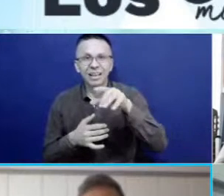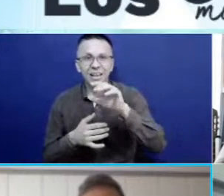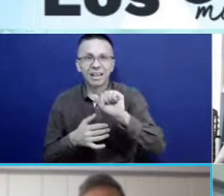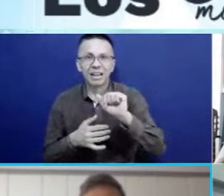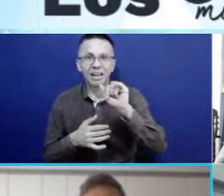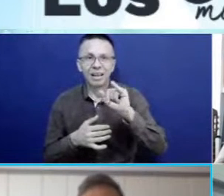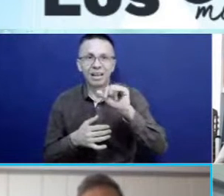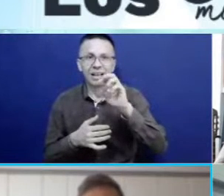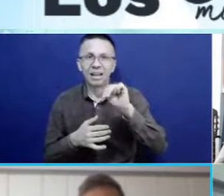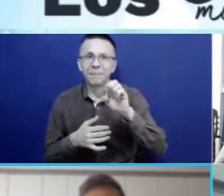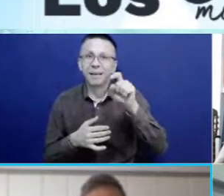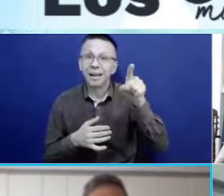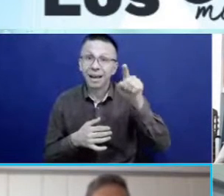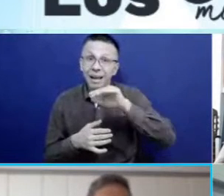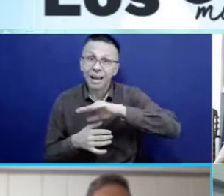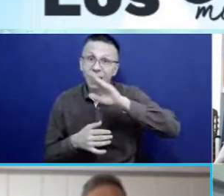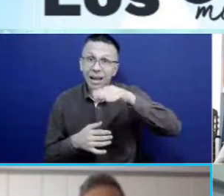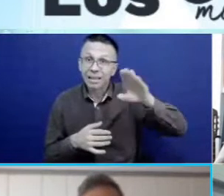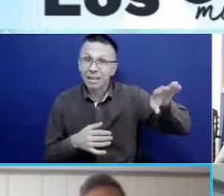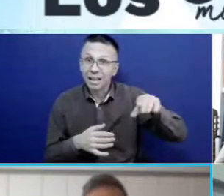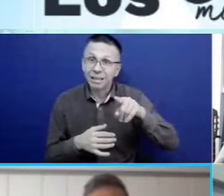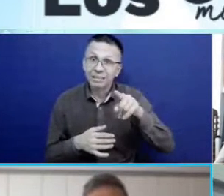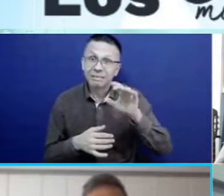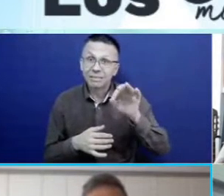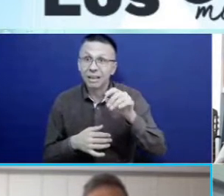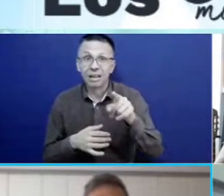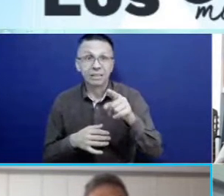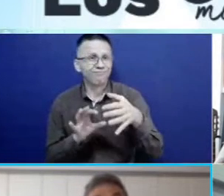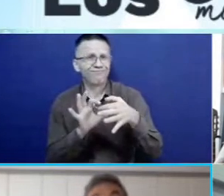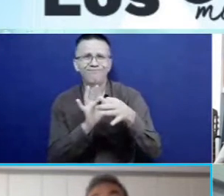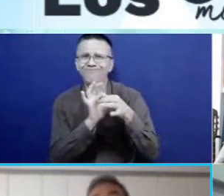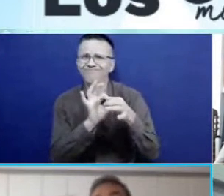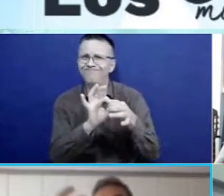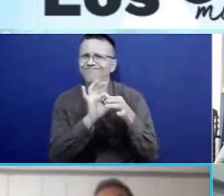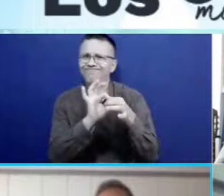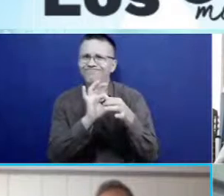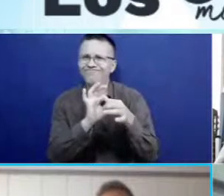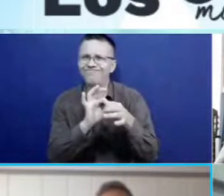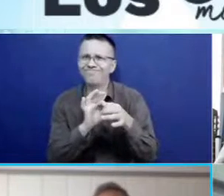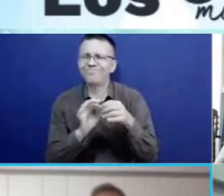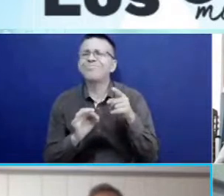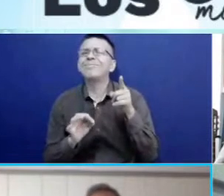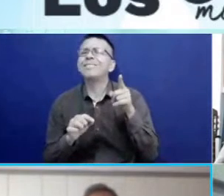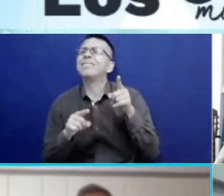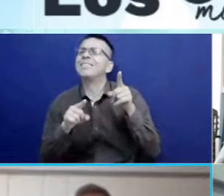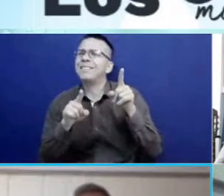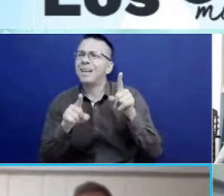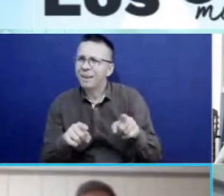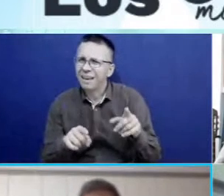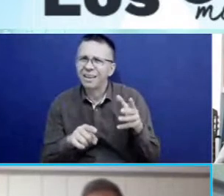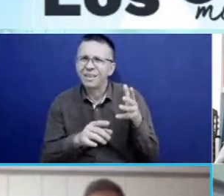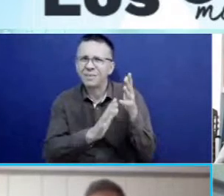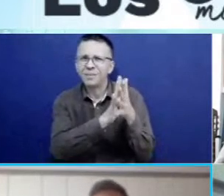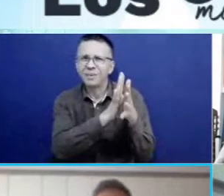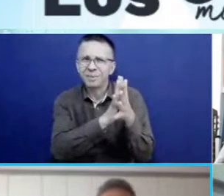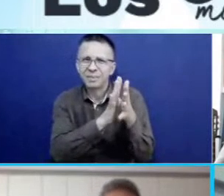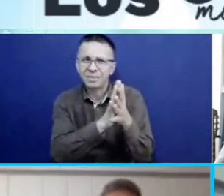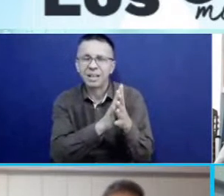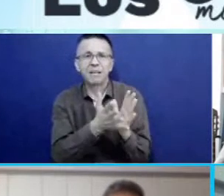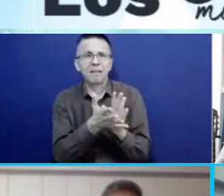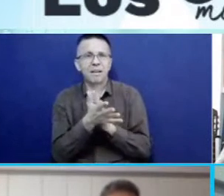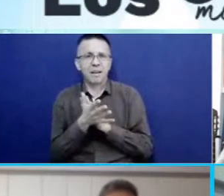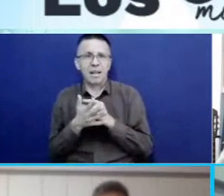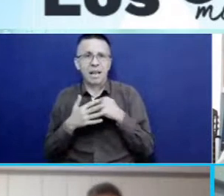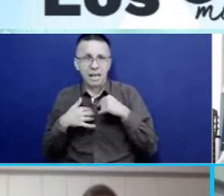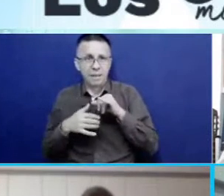mire, Jaime Vargas, allá en el tío que es pilísimo, aliado, tremendo, obviamente a él le han llegado también muchas cosas, obviamente con muchos departamentos,